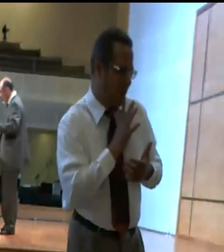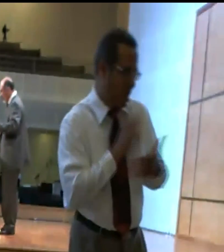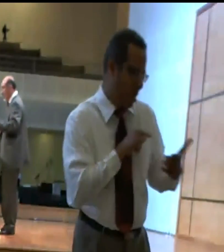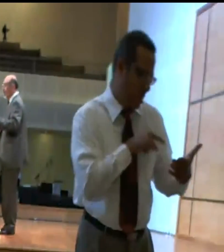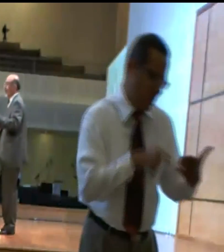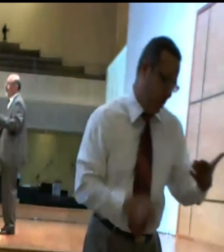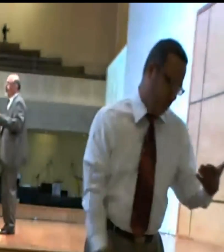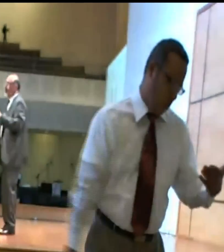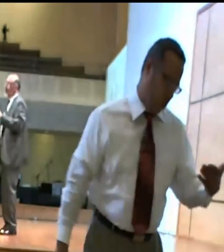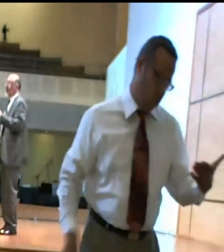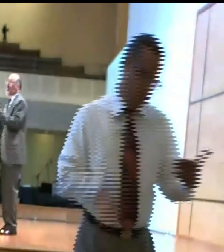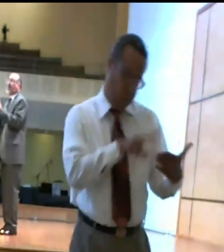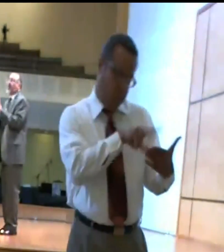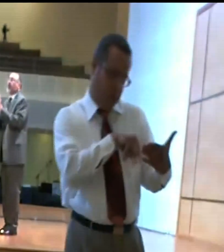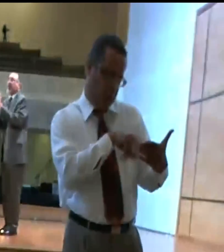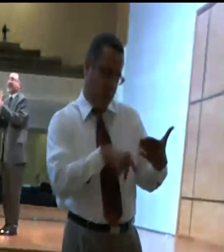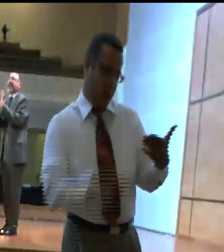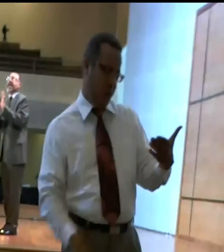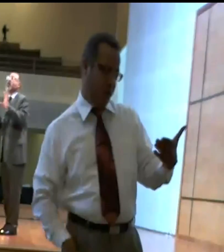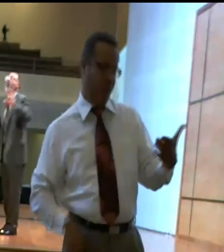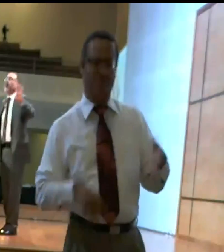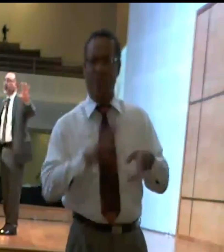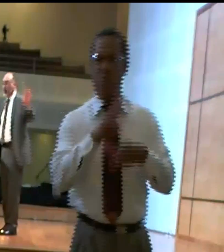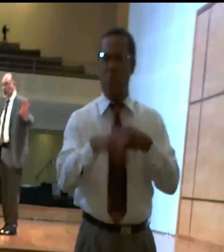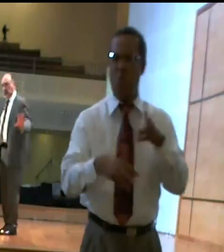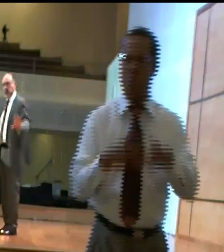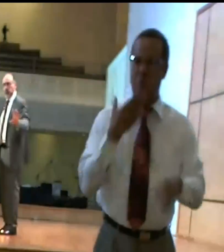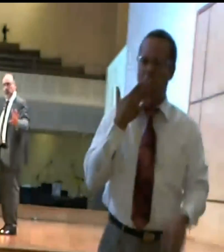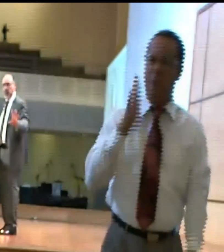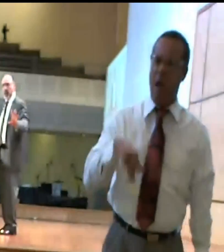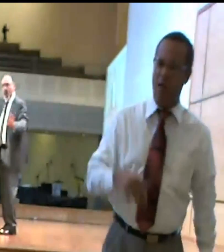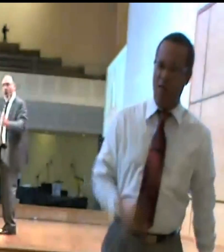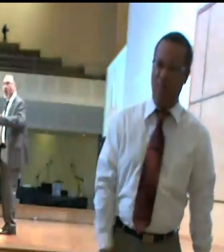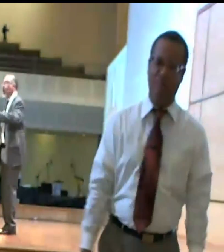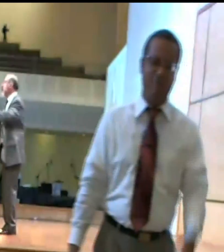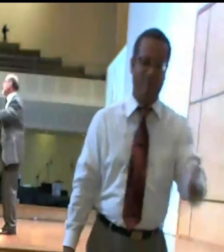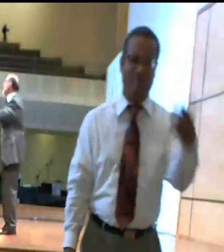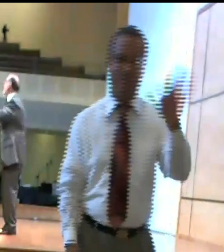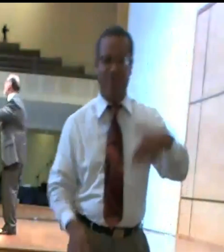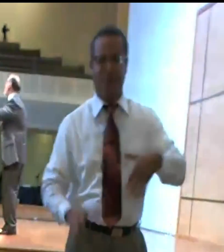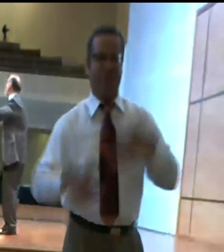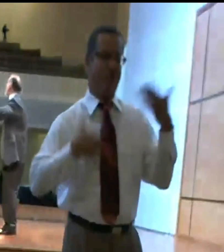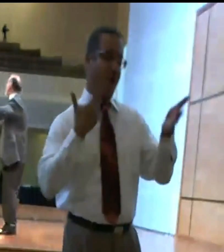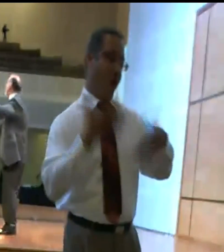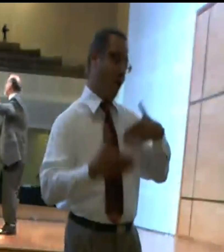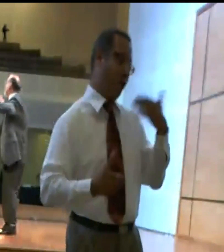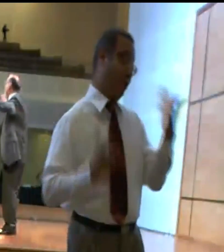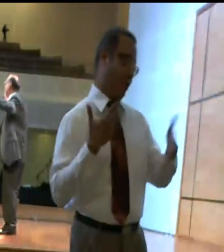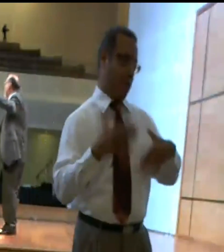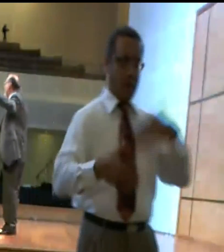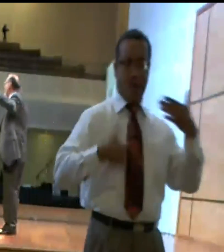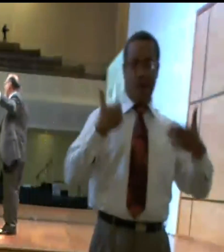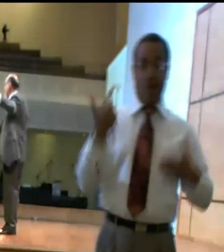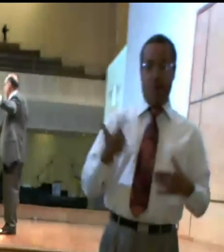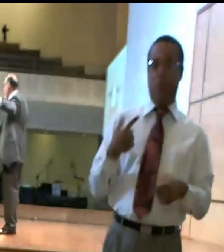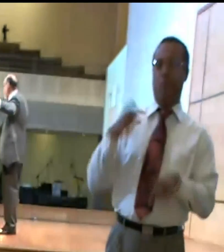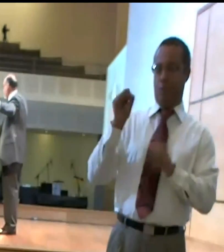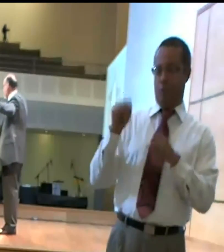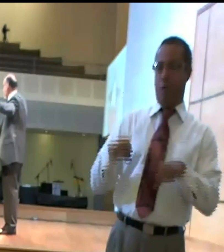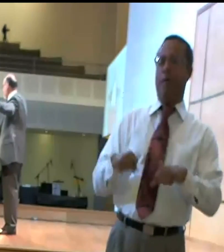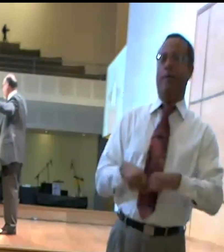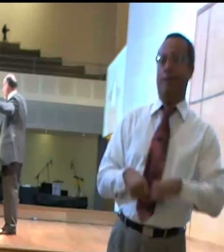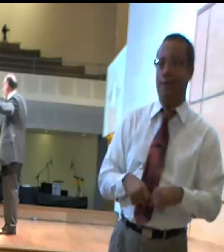sea, como este mundo es tan injusto, goza todo lo que puedas mientras